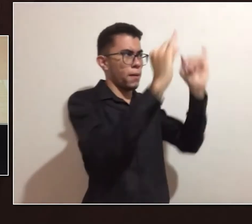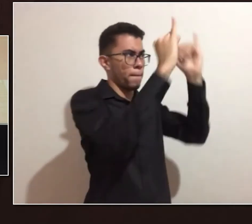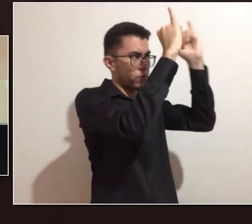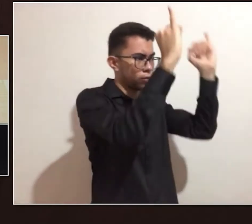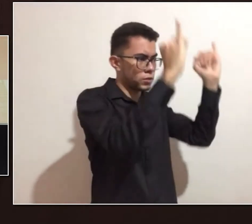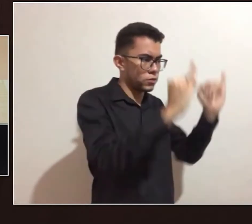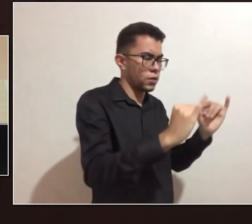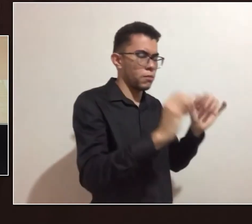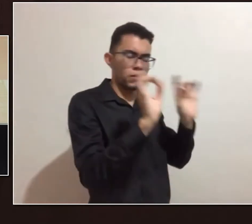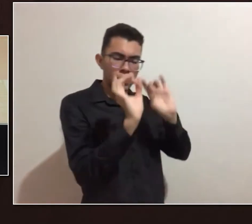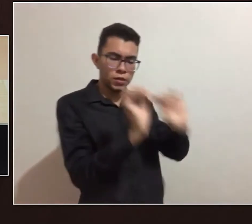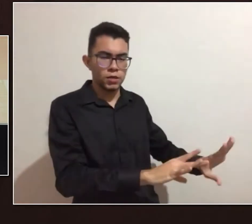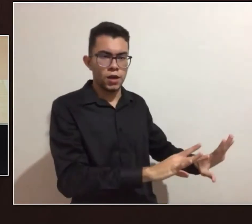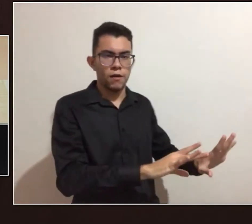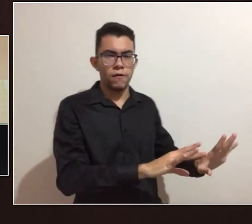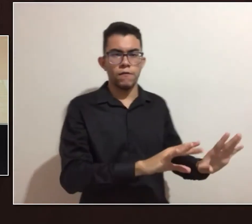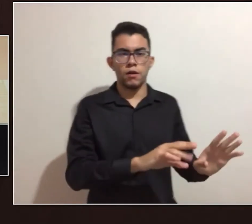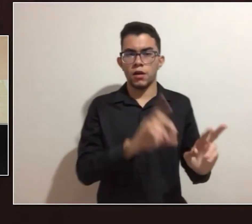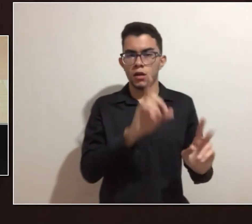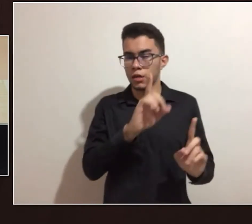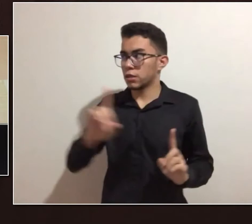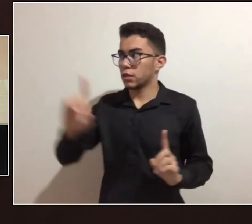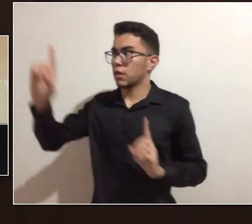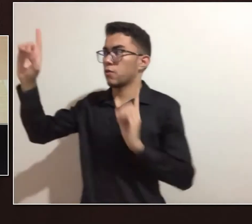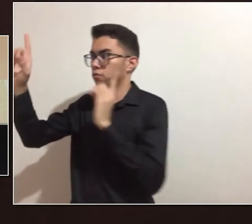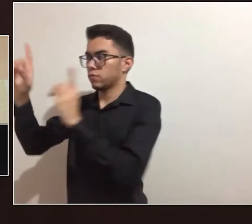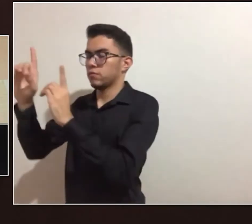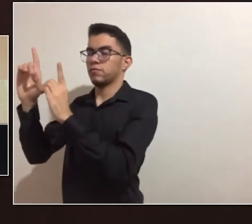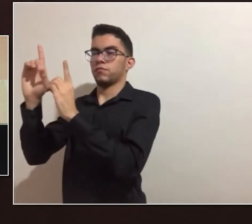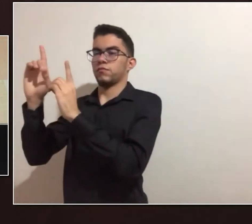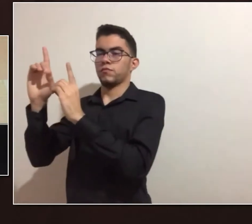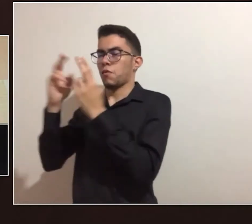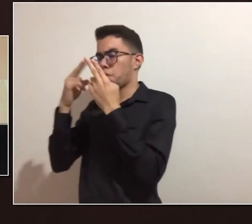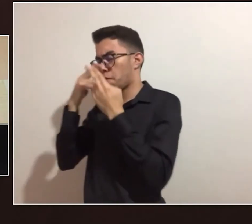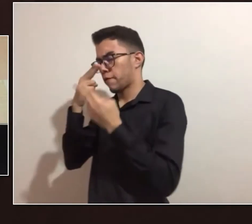Tessalonicenses capítulo 1. Os tessalonicenses